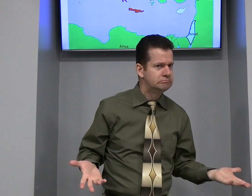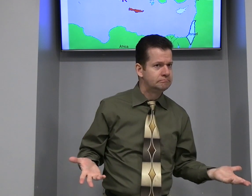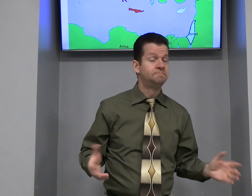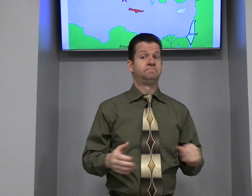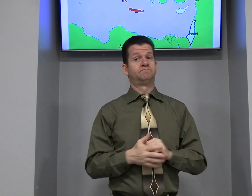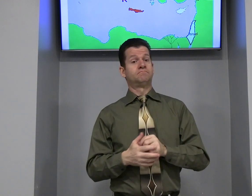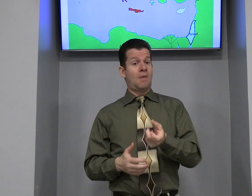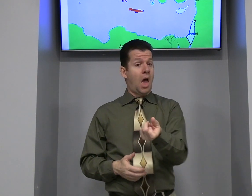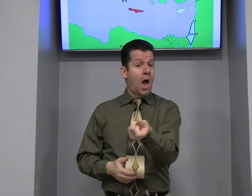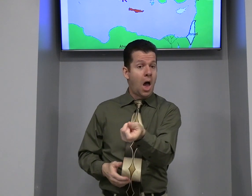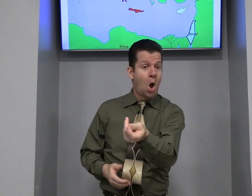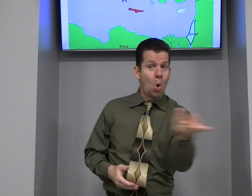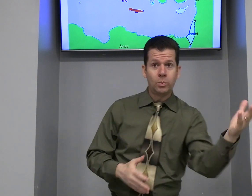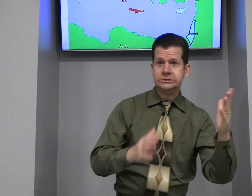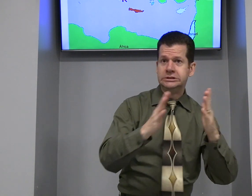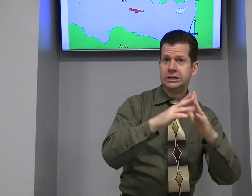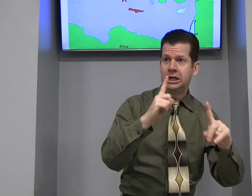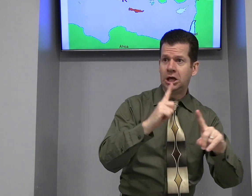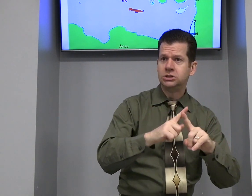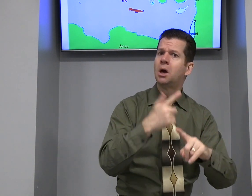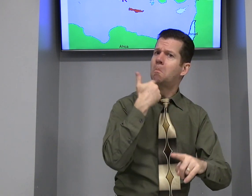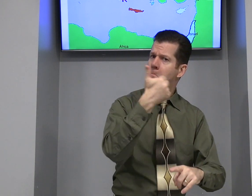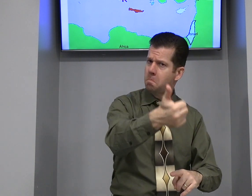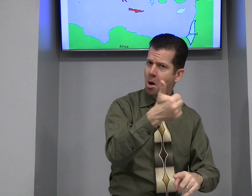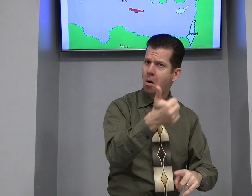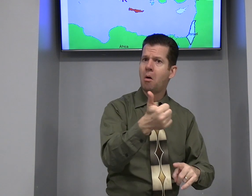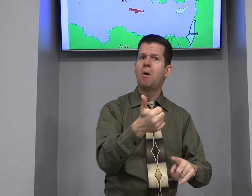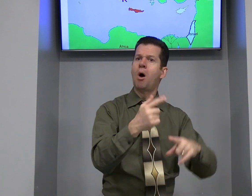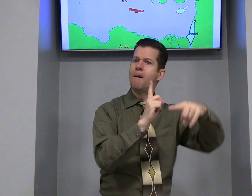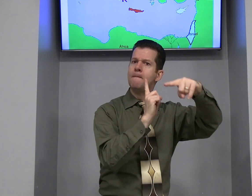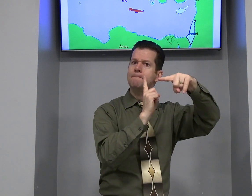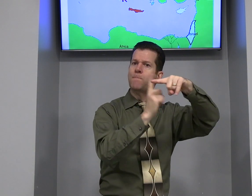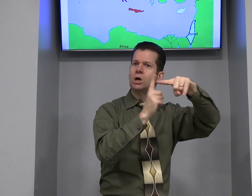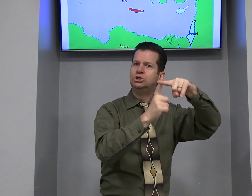mandou o João escrever o quê? Algumas igrejas eram boas,